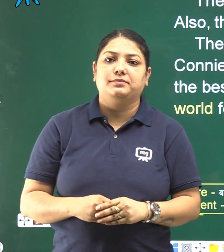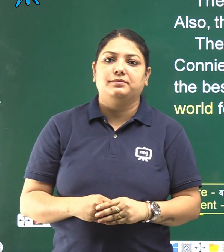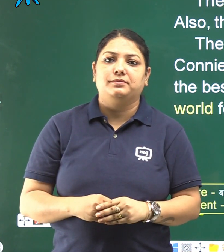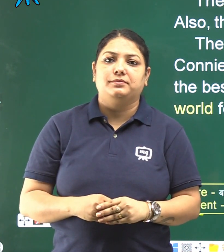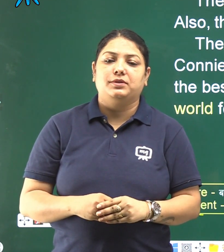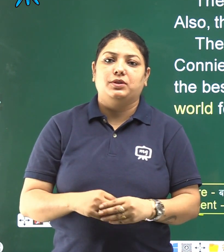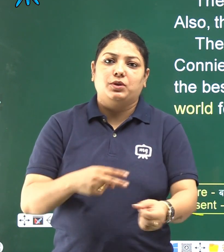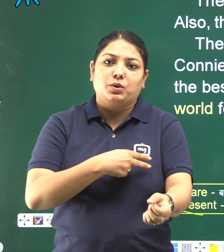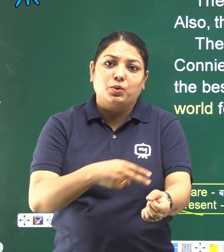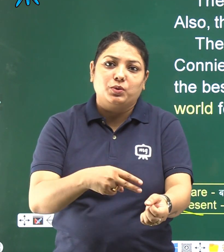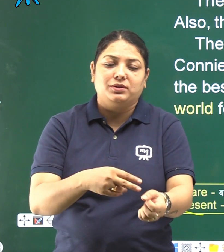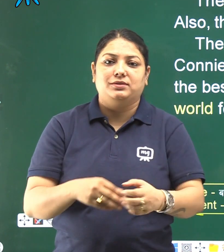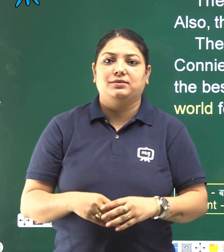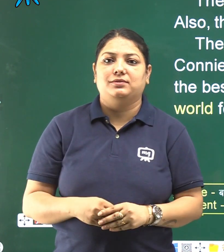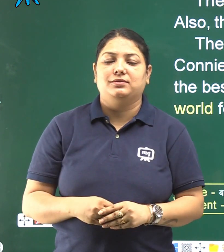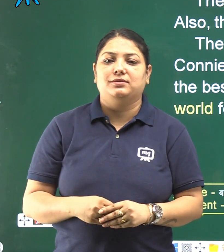कोनी के लिए